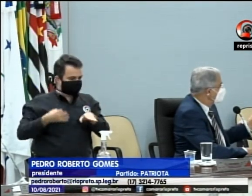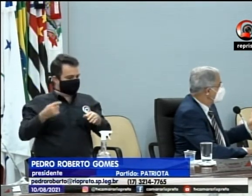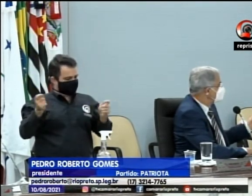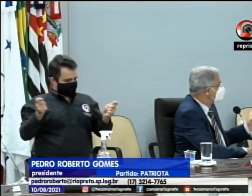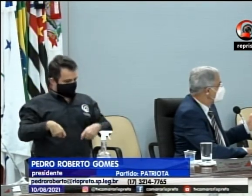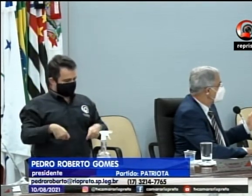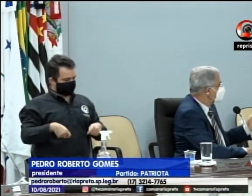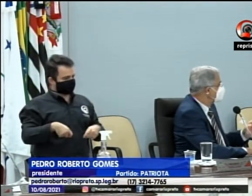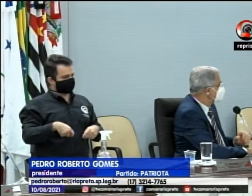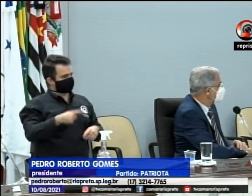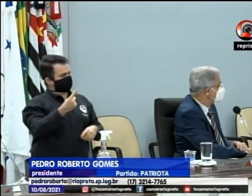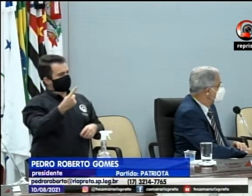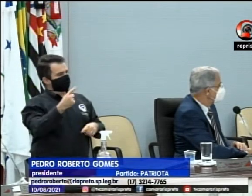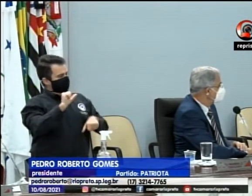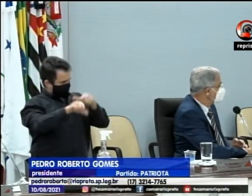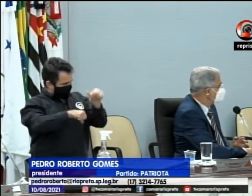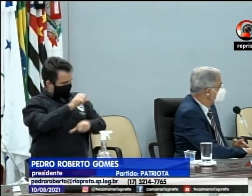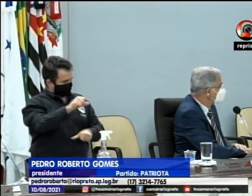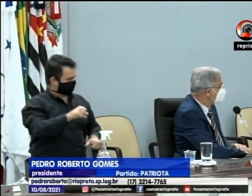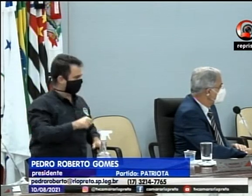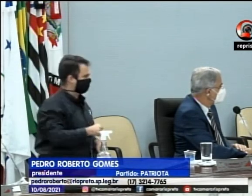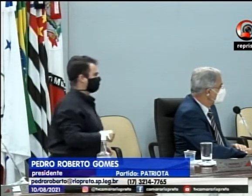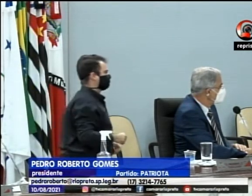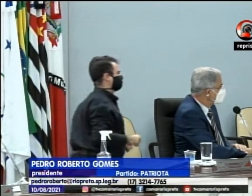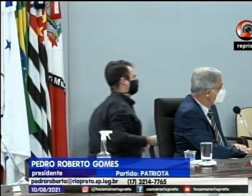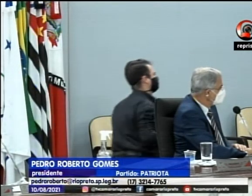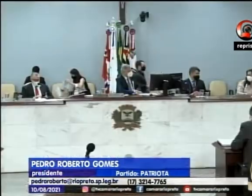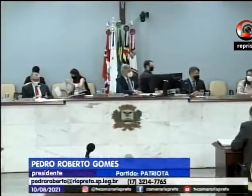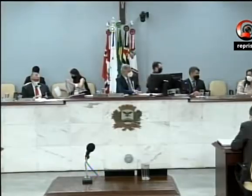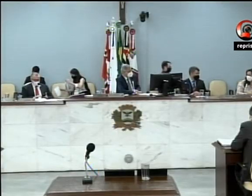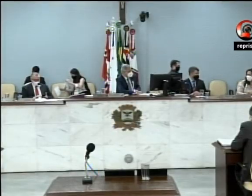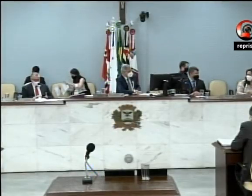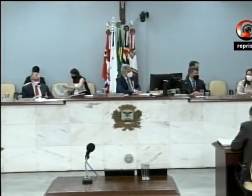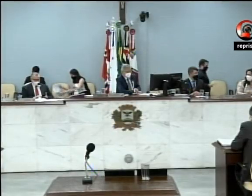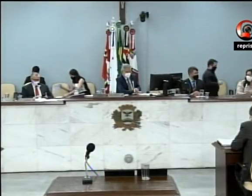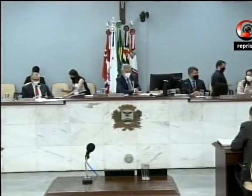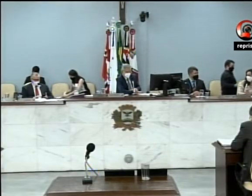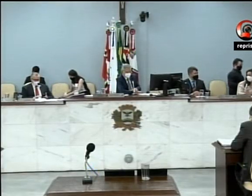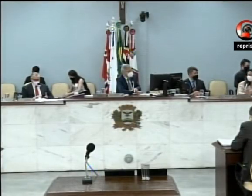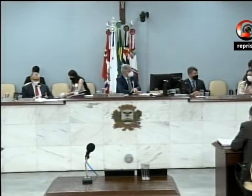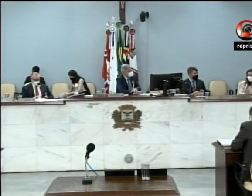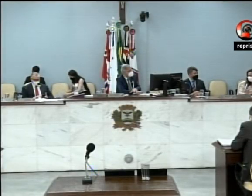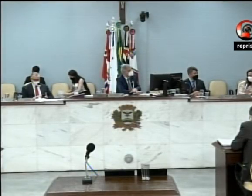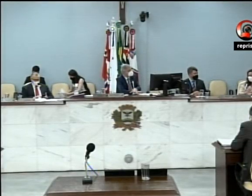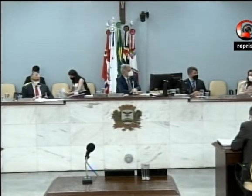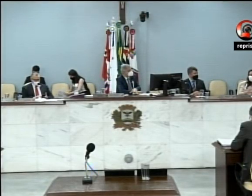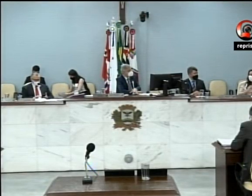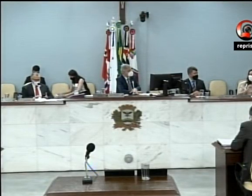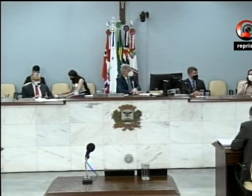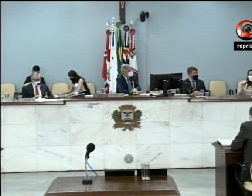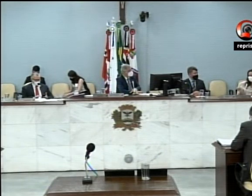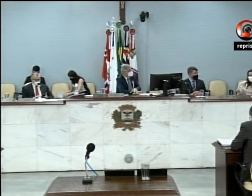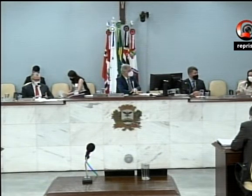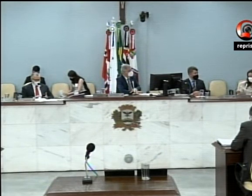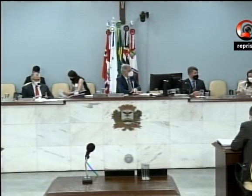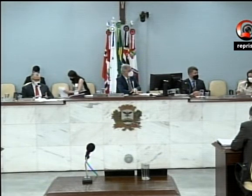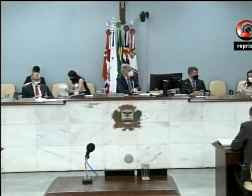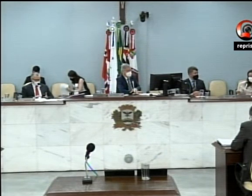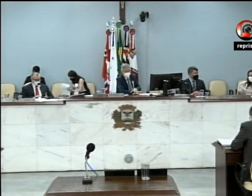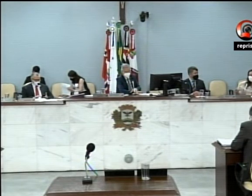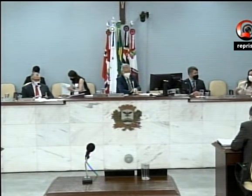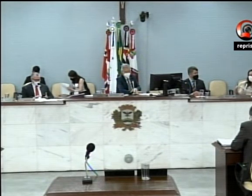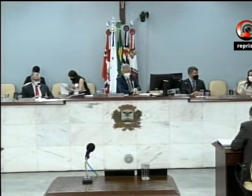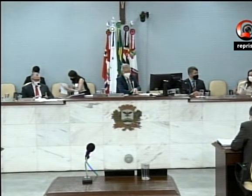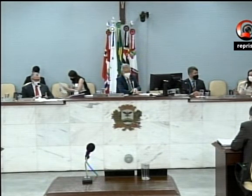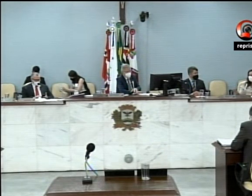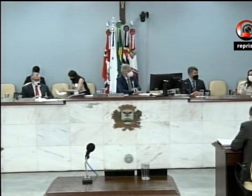essa proposta? Sim, mudou. Hoje mesmo nós estávamos discutindo o protocolo, por exemplo, da guarda das máscaras. Já há